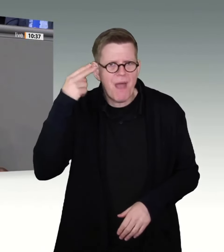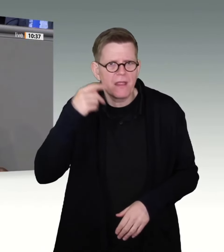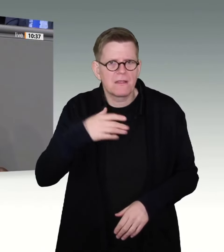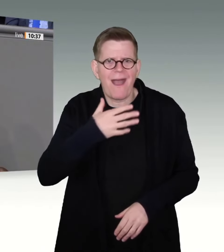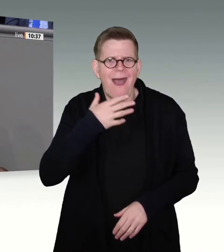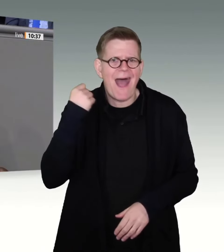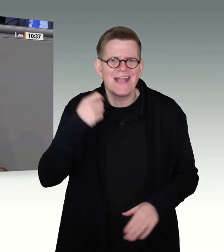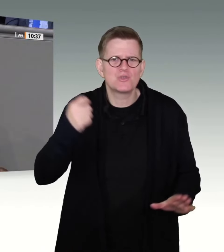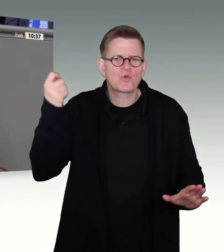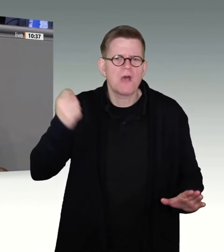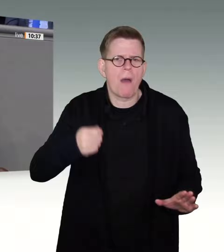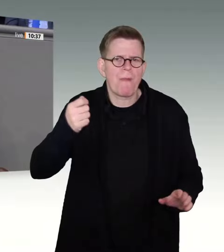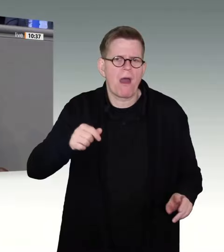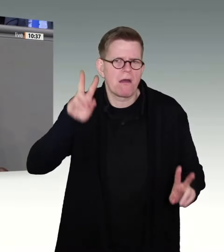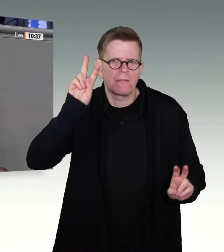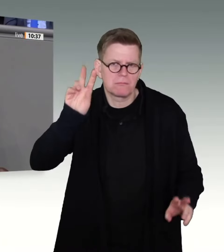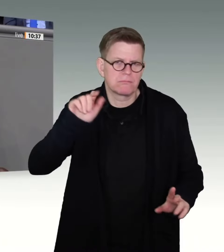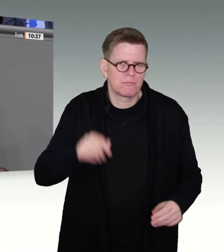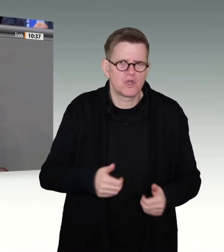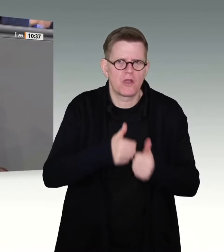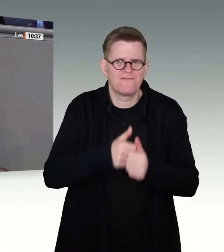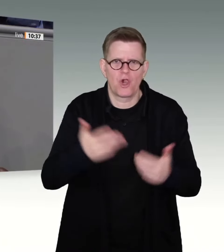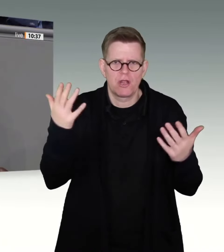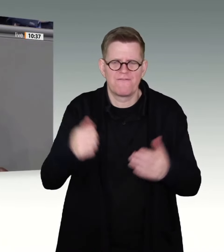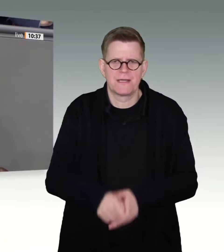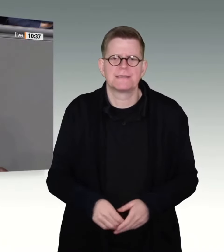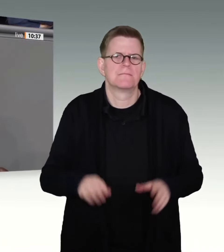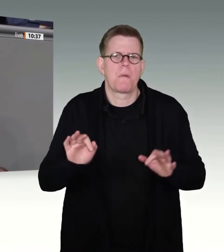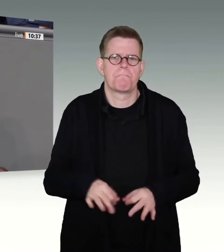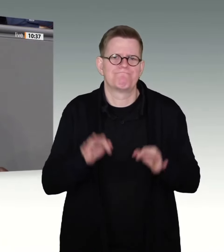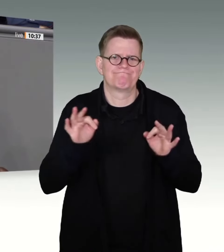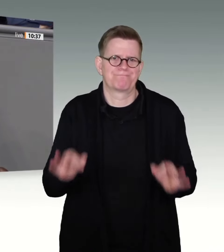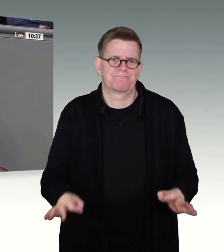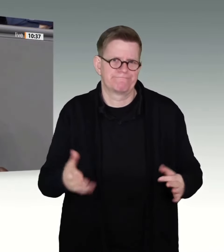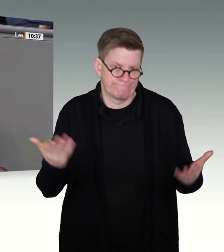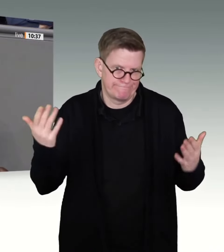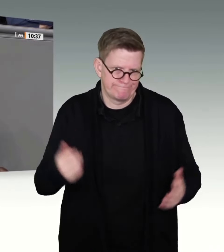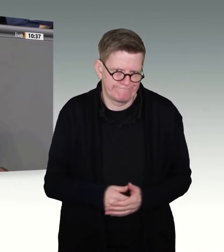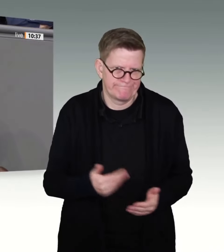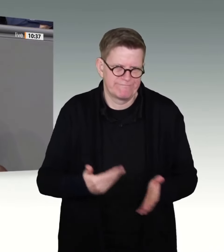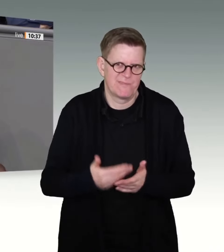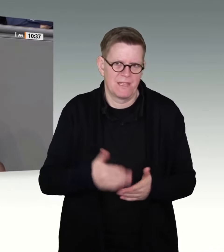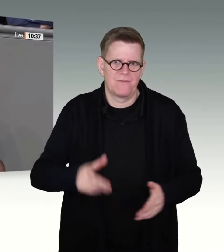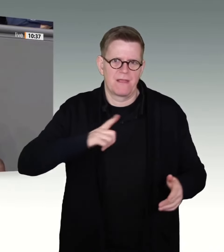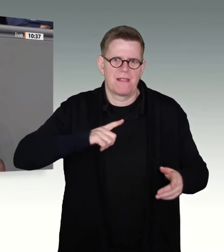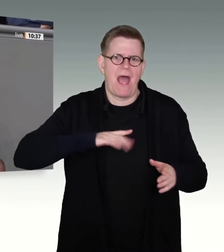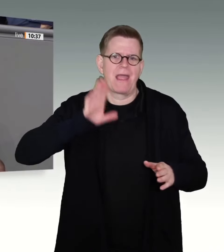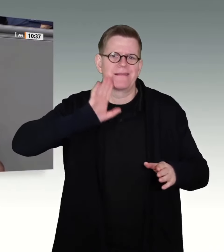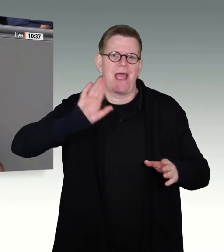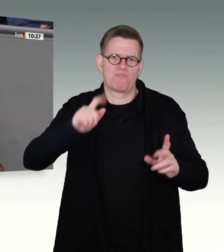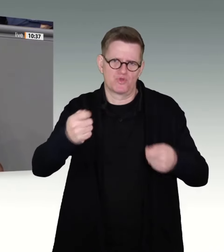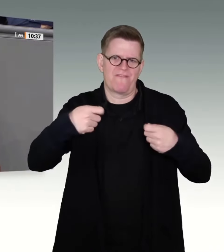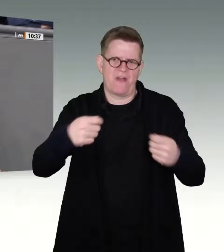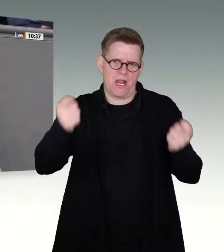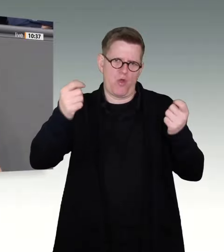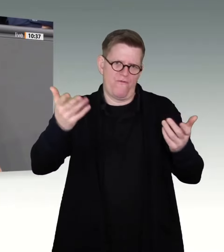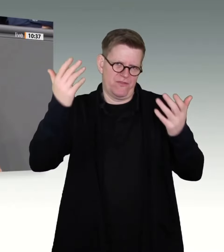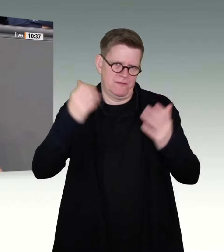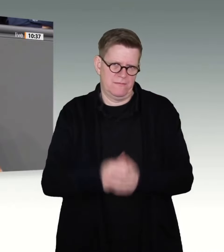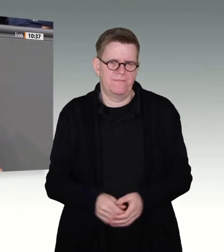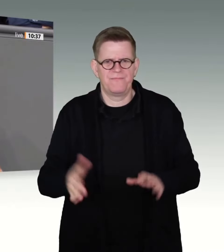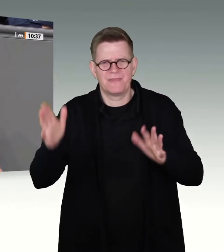damit zur faktischen Enteignung vieler Eigenheimbesitzer. Und natürlich ist dieses